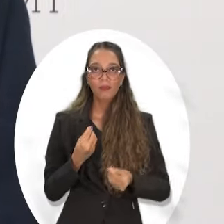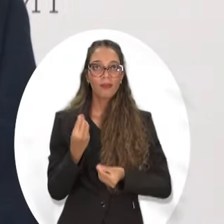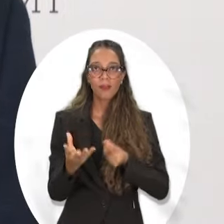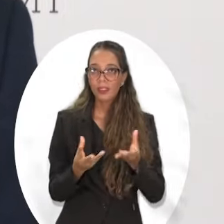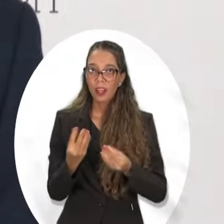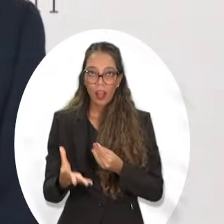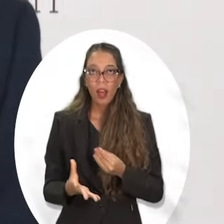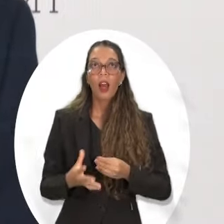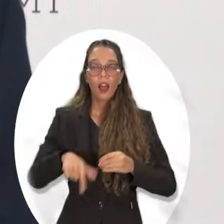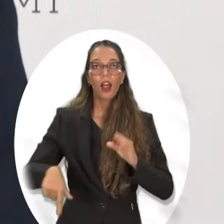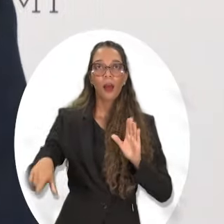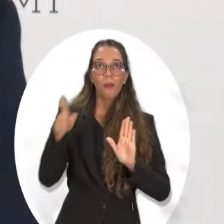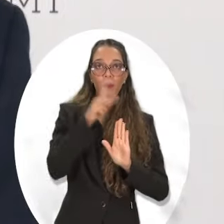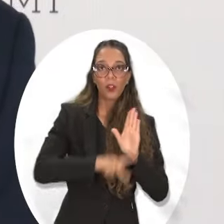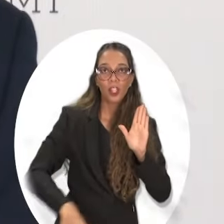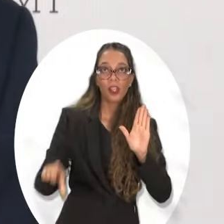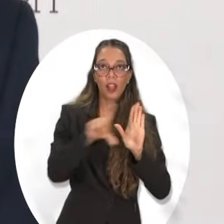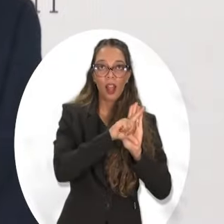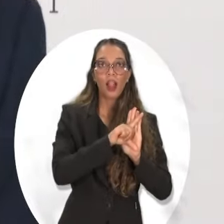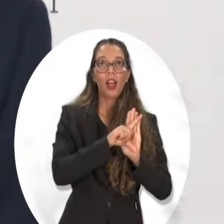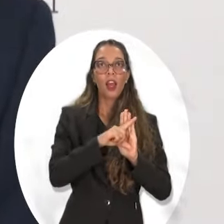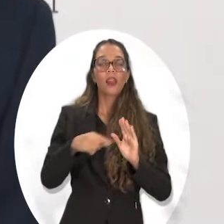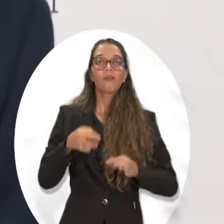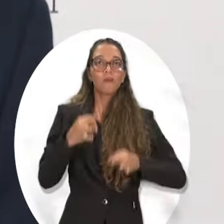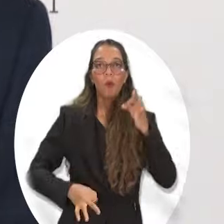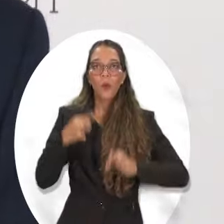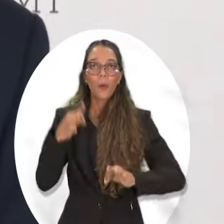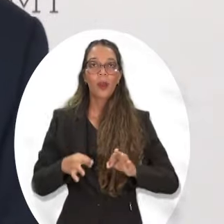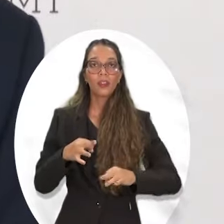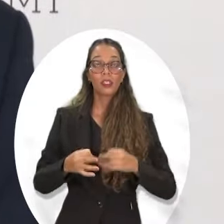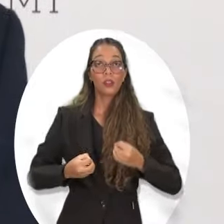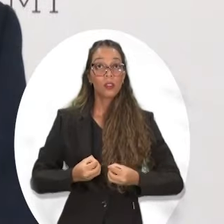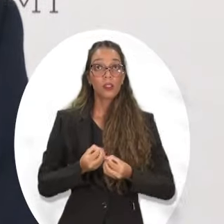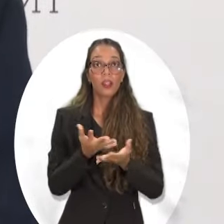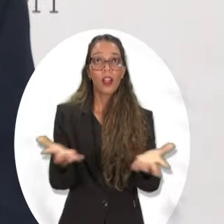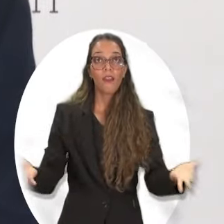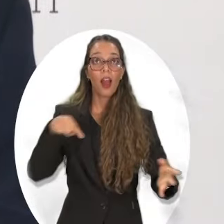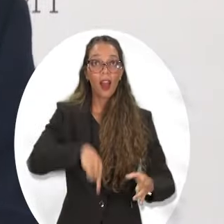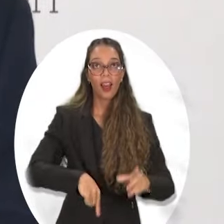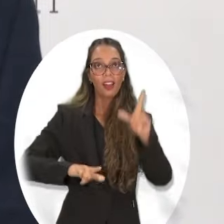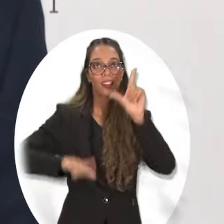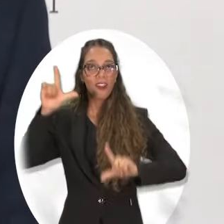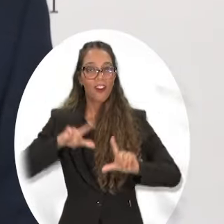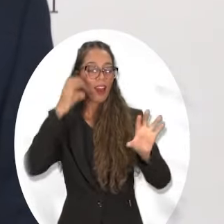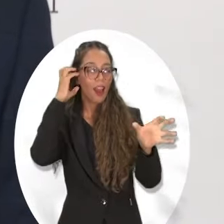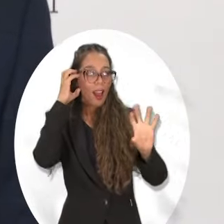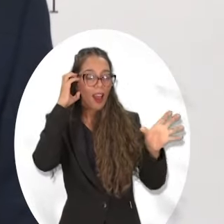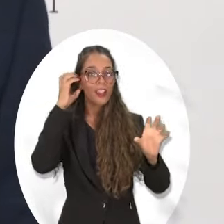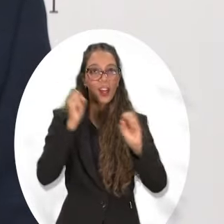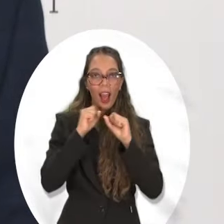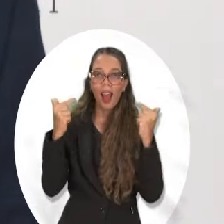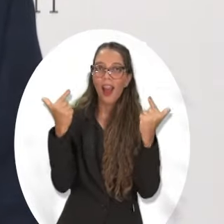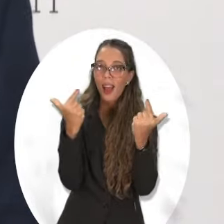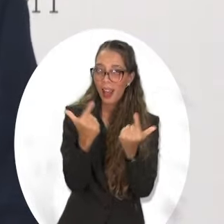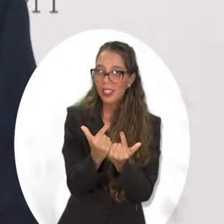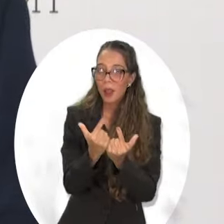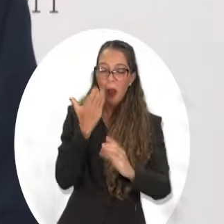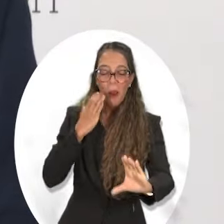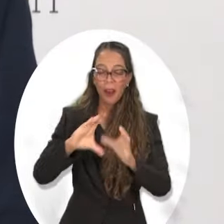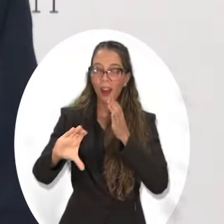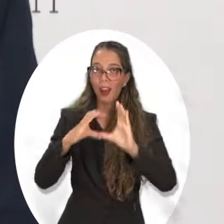investimentos nessa direção. Nós precisamos continuar com projetos de leis, com regulamentações, com fortalecimento e levando através da TV, através da